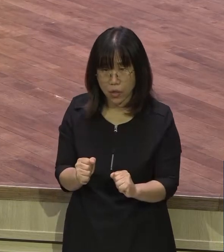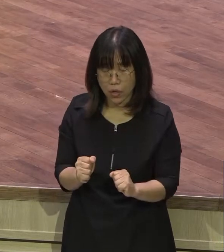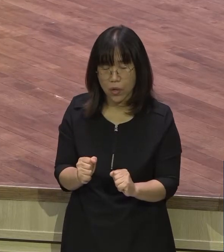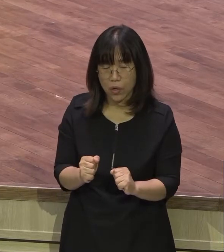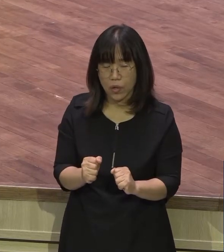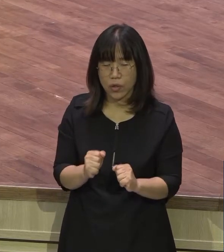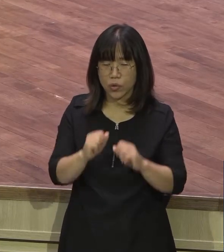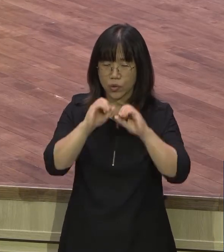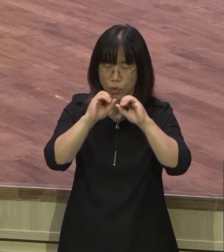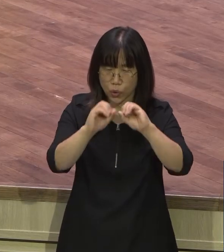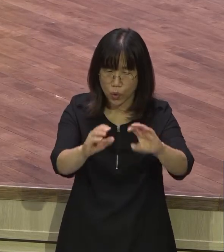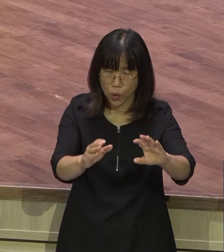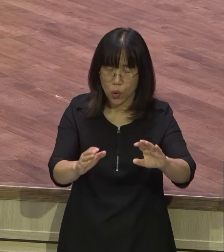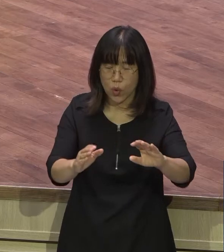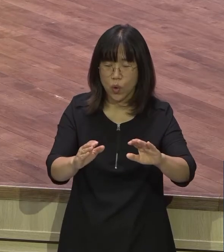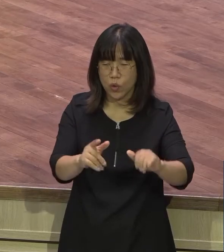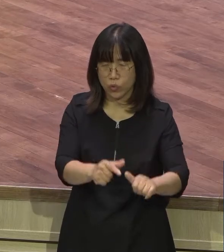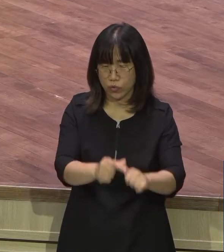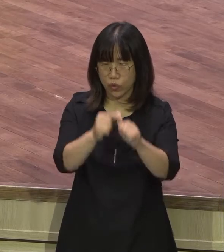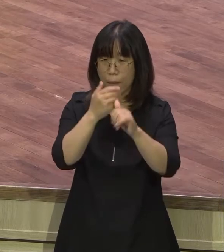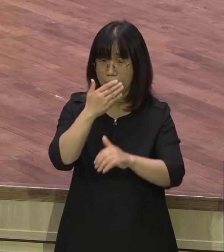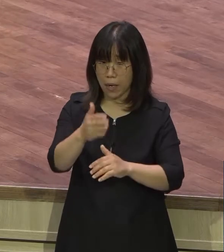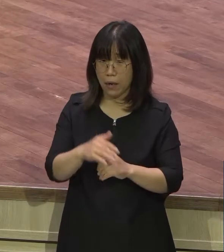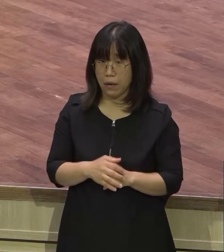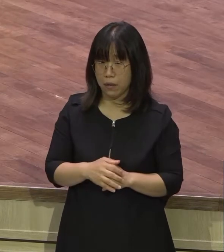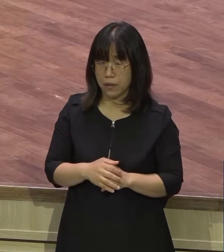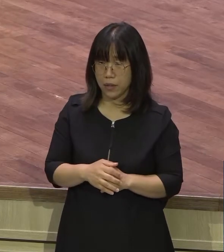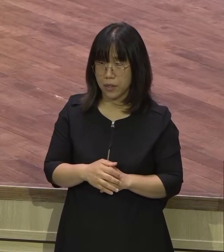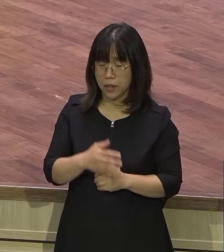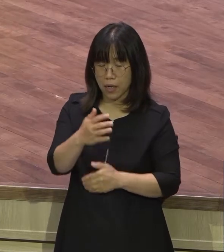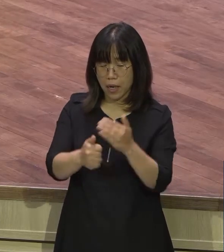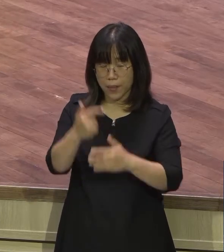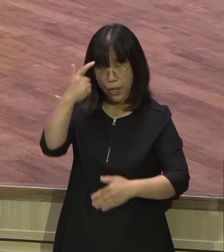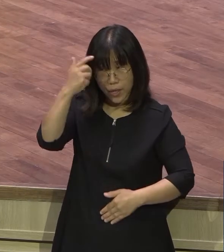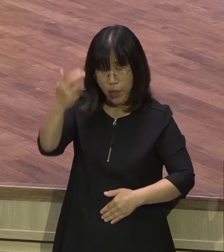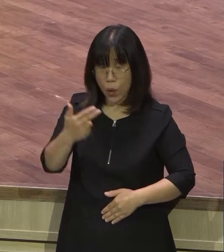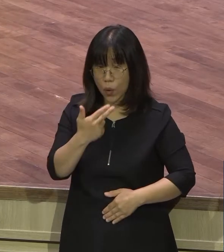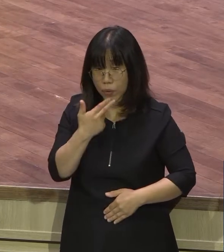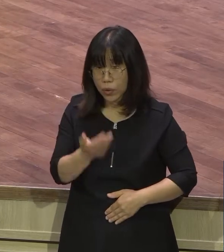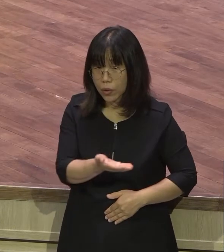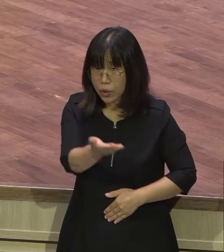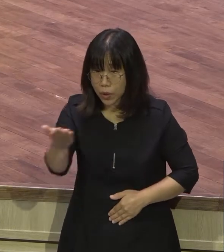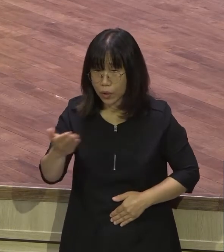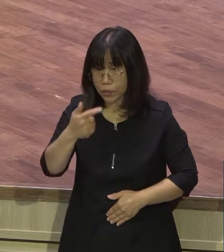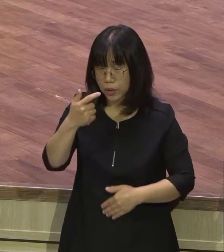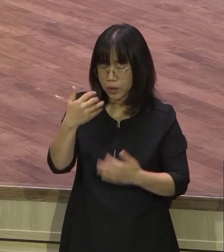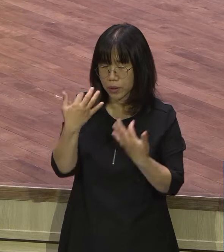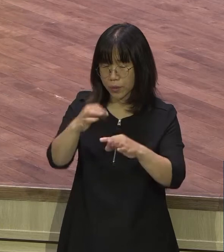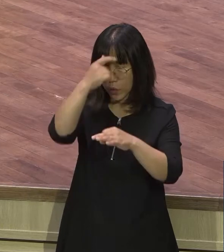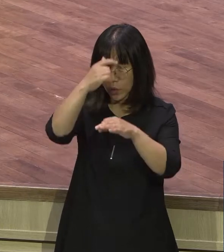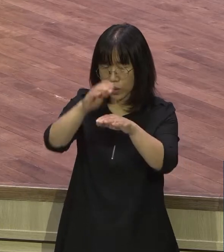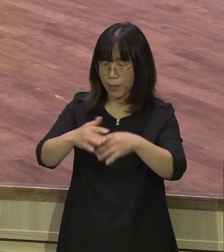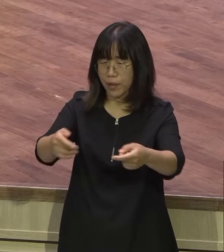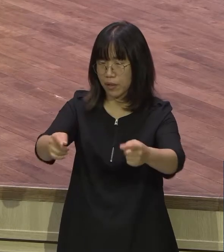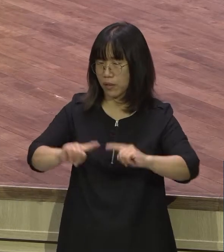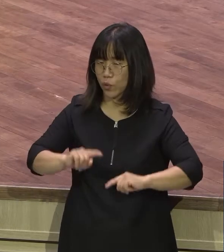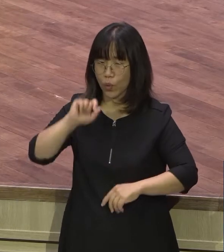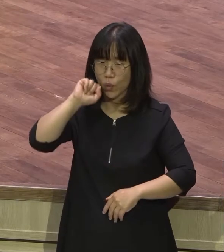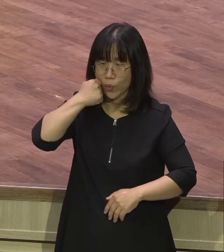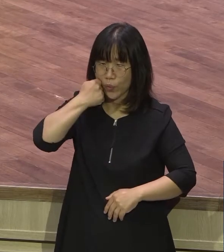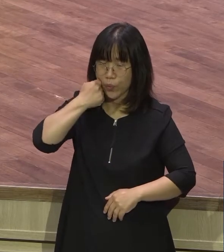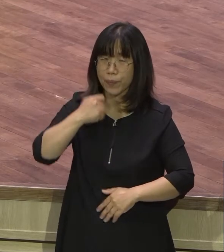성령 하나님이 아니고 어떻게 심야 기도나고 예배드리겠다는 마음이 생기겠어요 성령의 사람